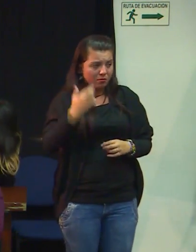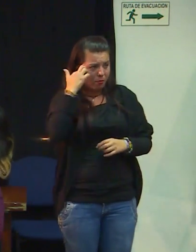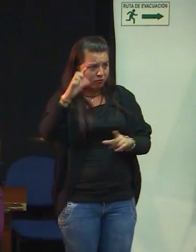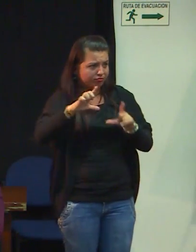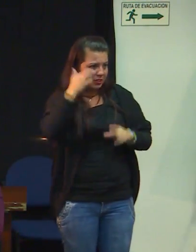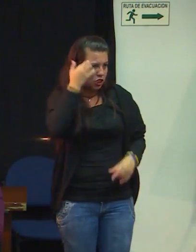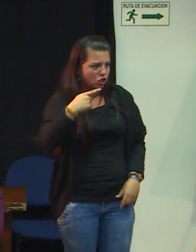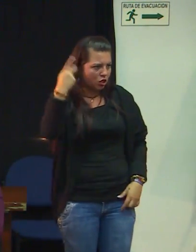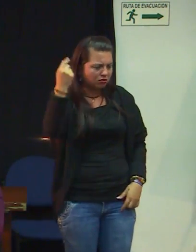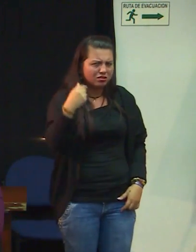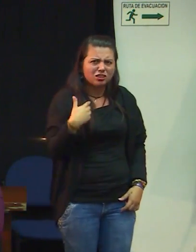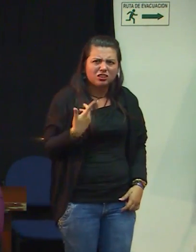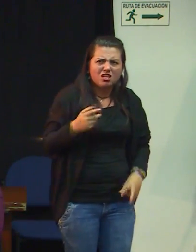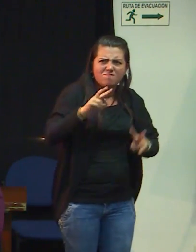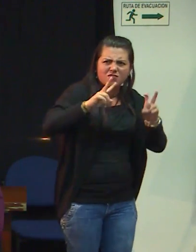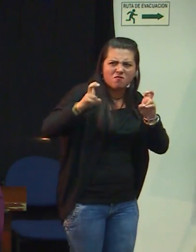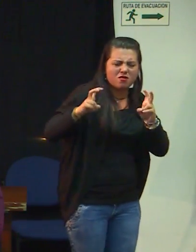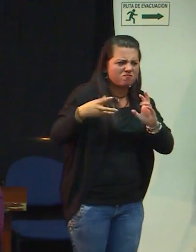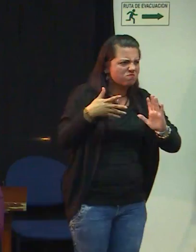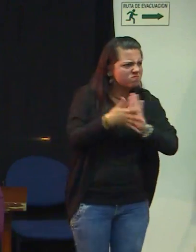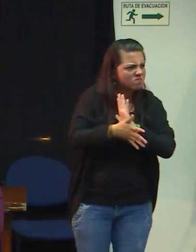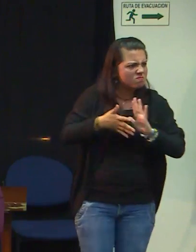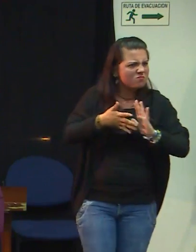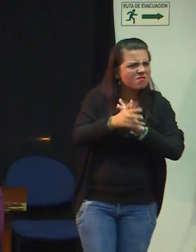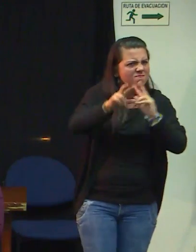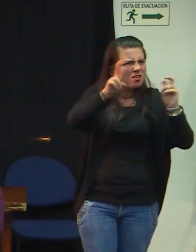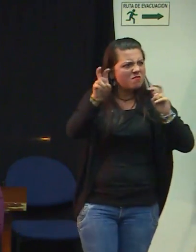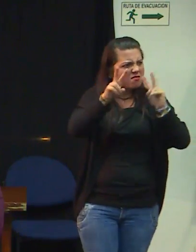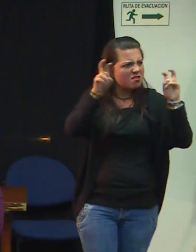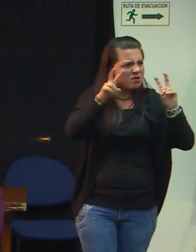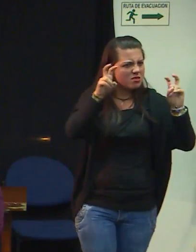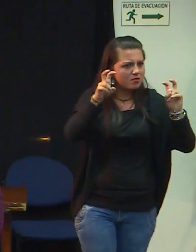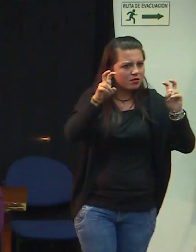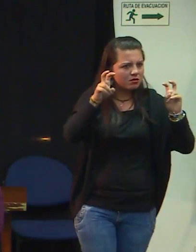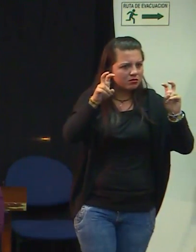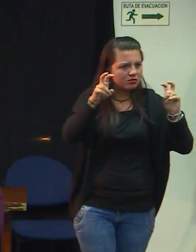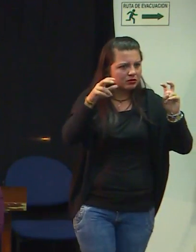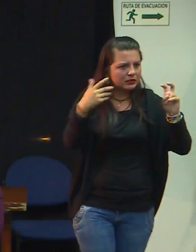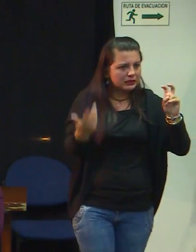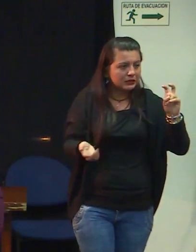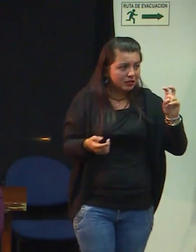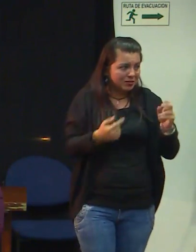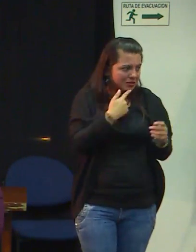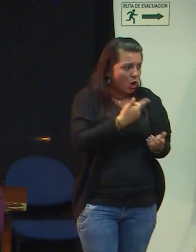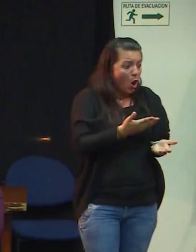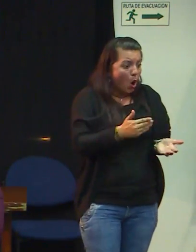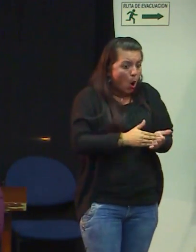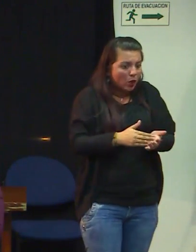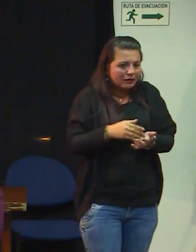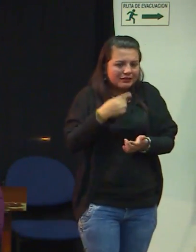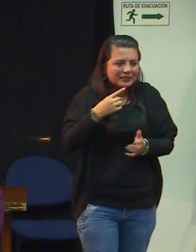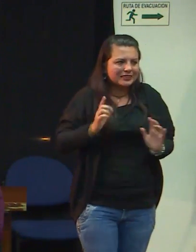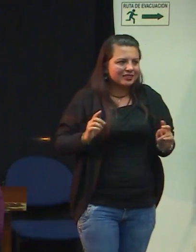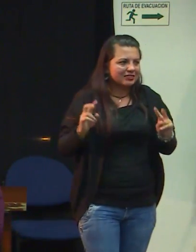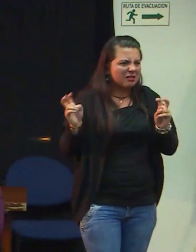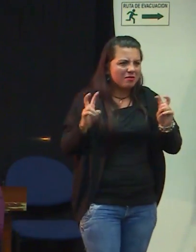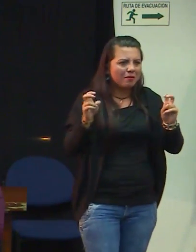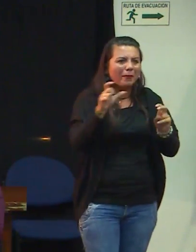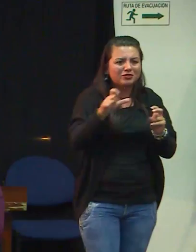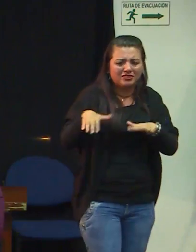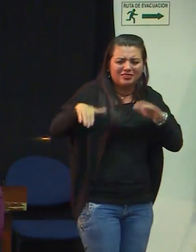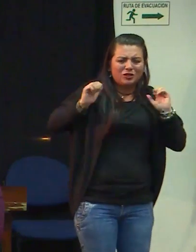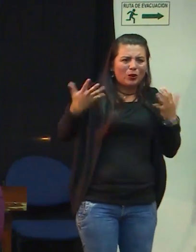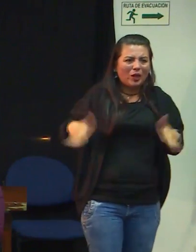pocos profesores en esa historia y en esta no han sido capaces de retomar, o que han sido apáticos